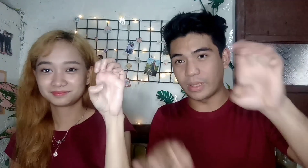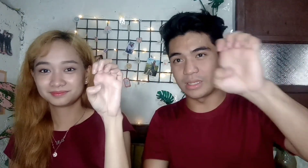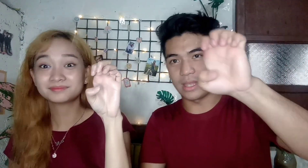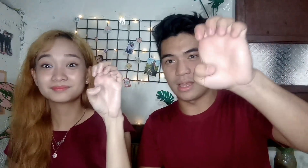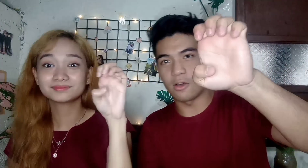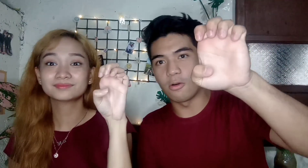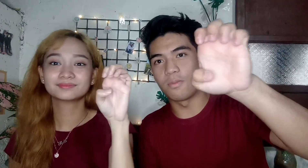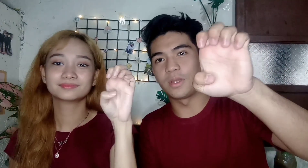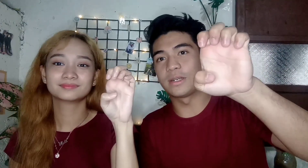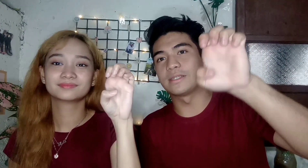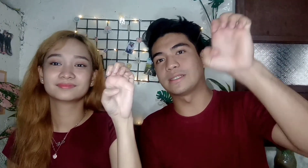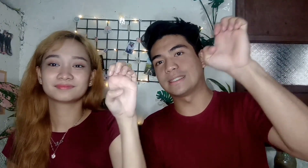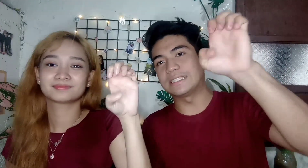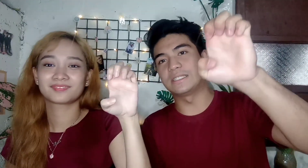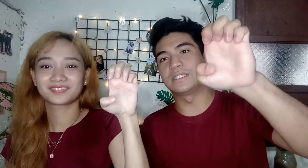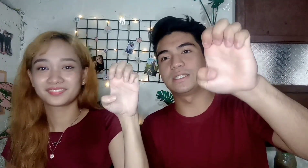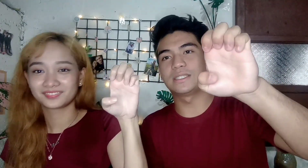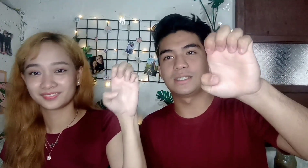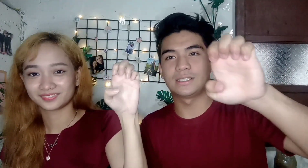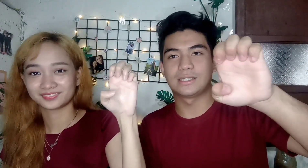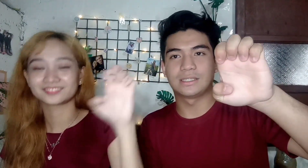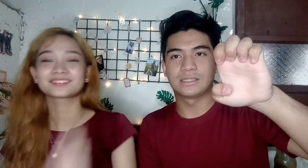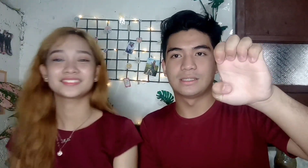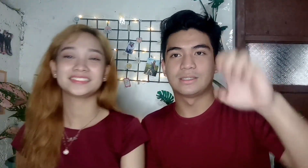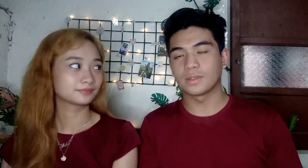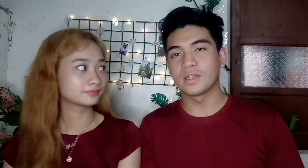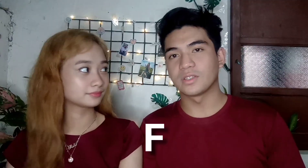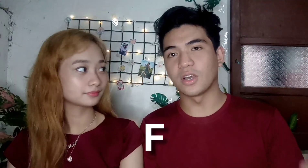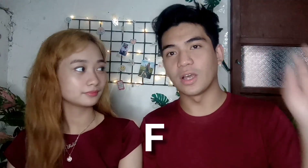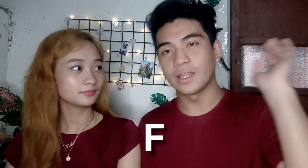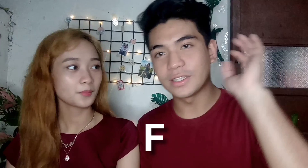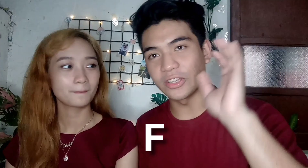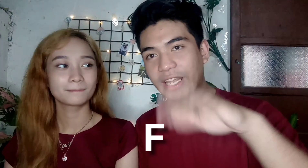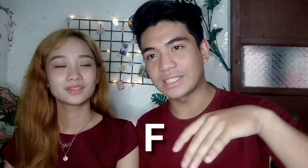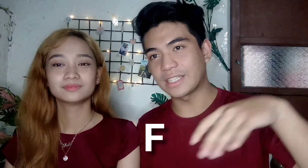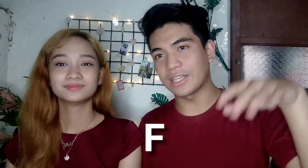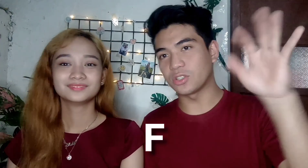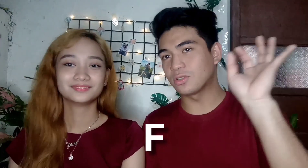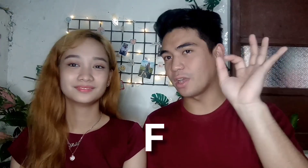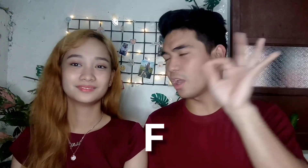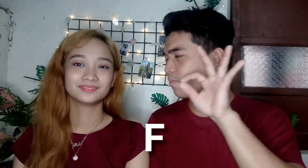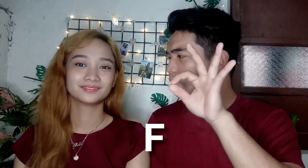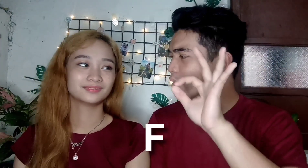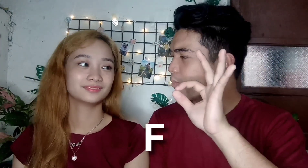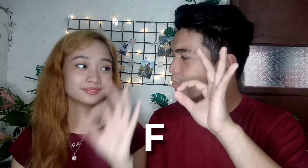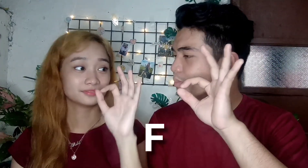naka-open. Yan, naka-open na ganyan. E. So, yun next guys yung F. Pani F?